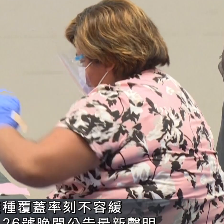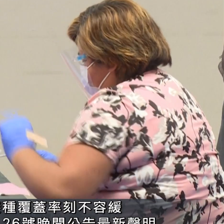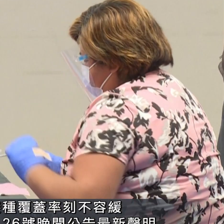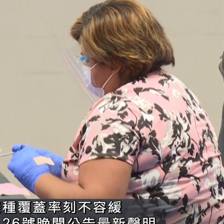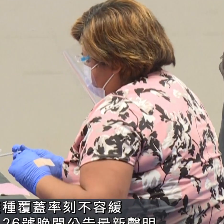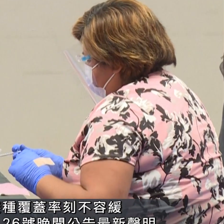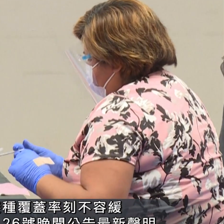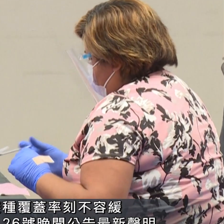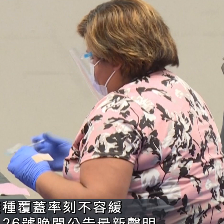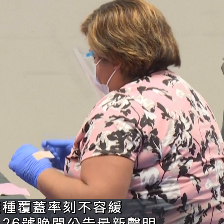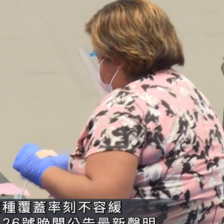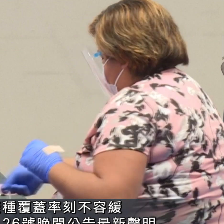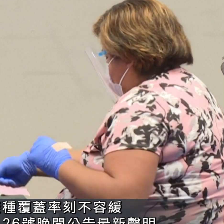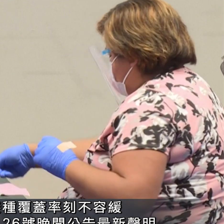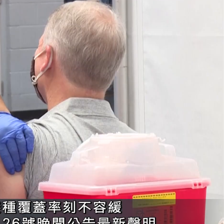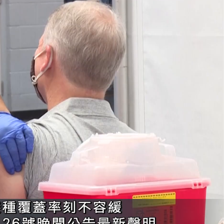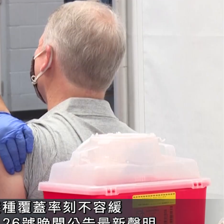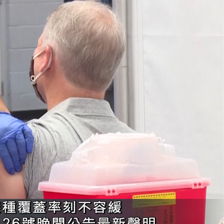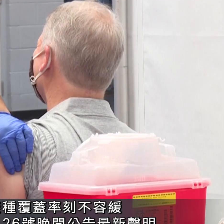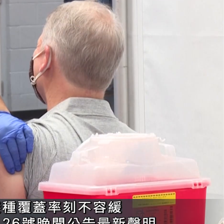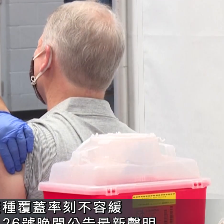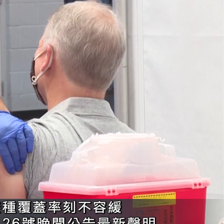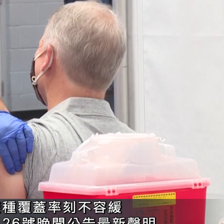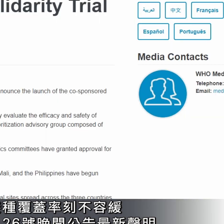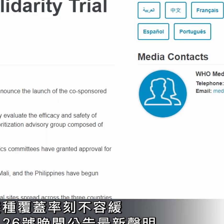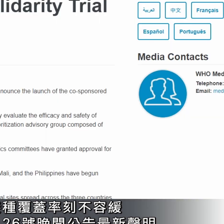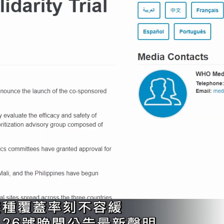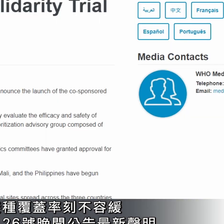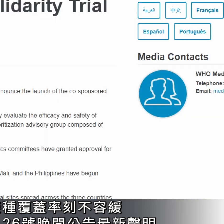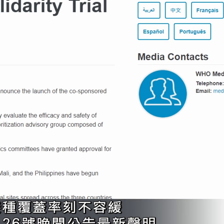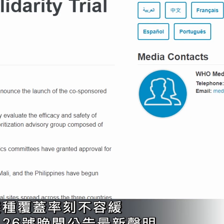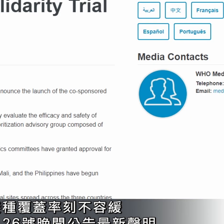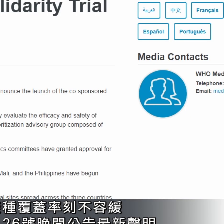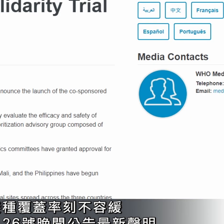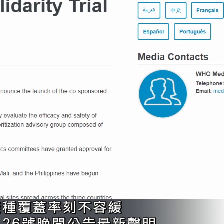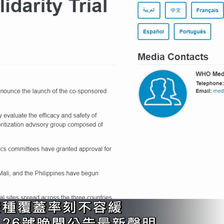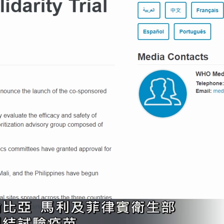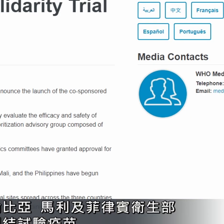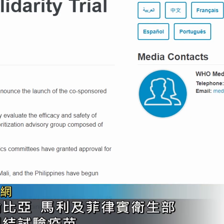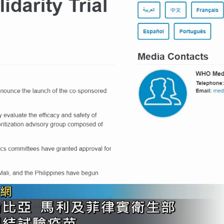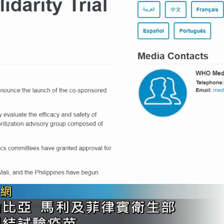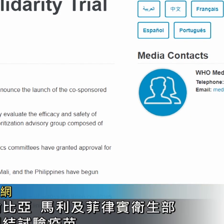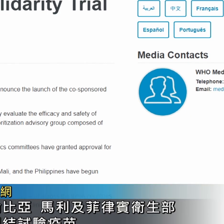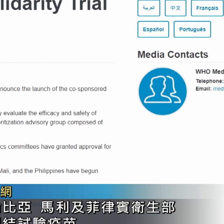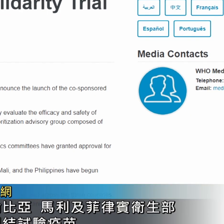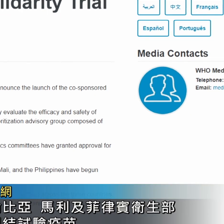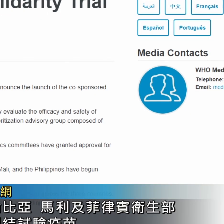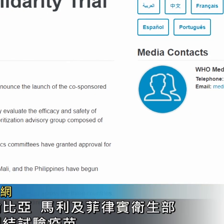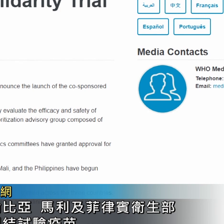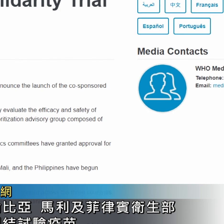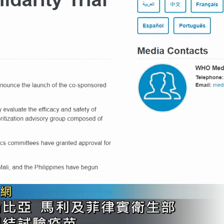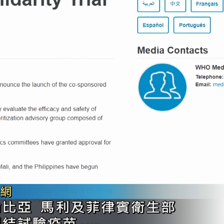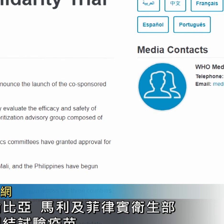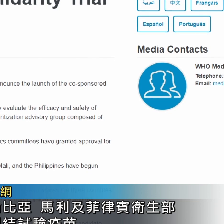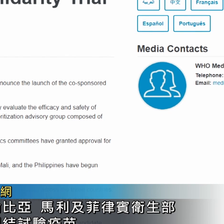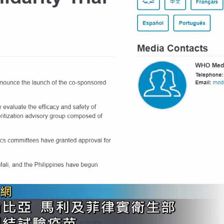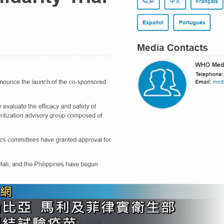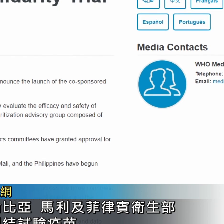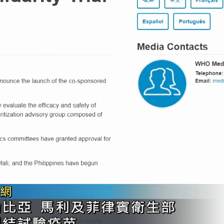刻不容缓。WHO 的官网上26号晚间公告最新声明，正式宣布和哥伦比亚、马利以及菲律